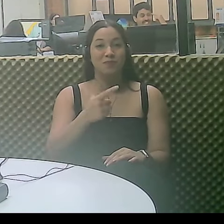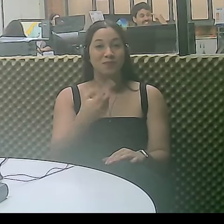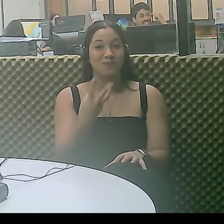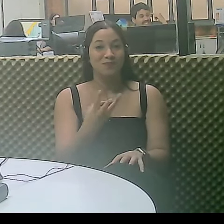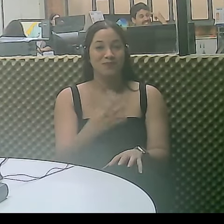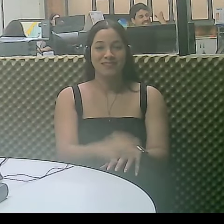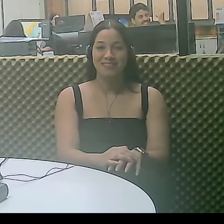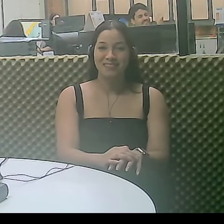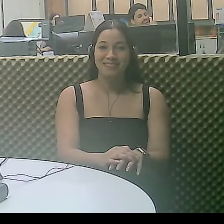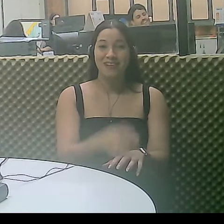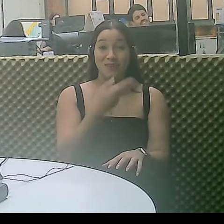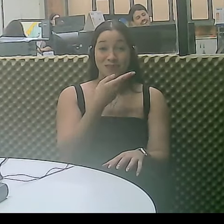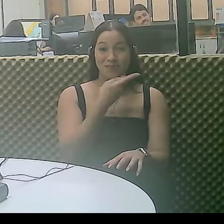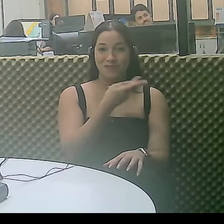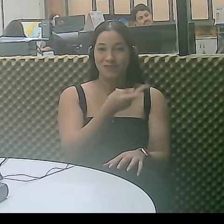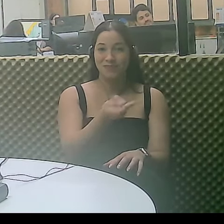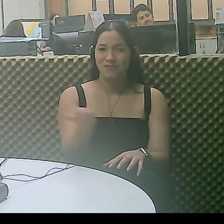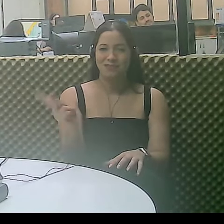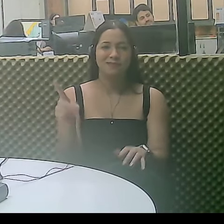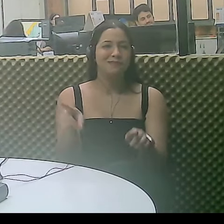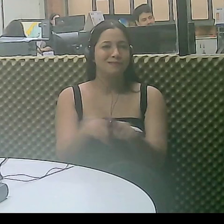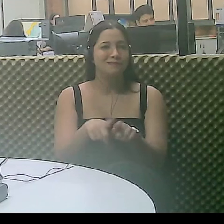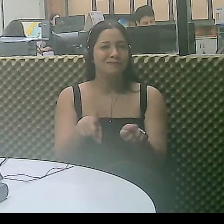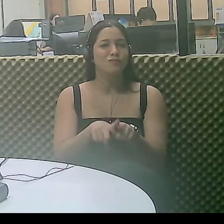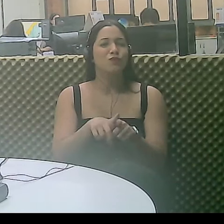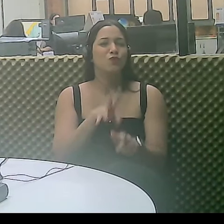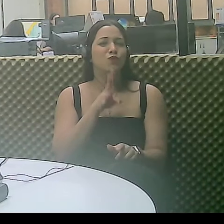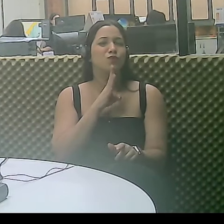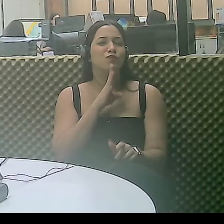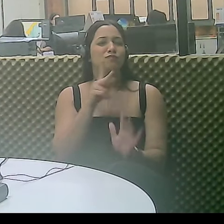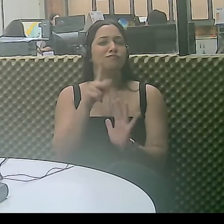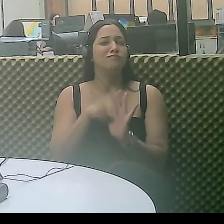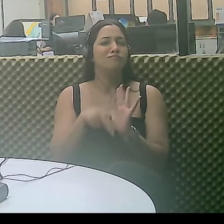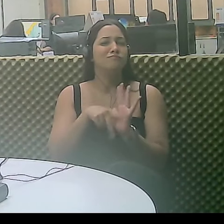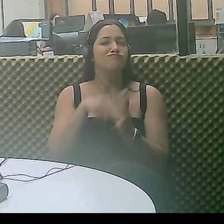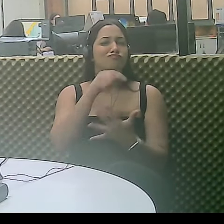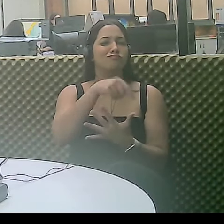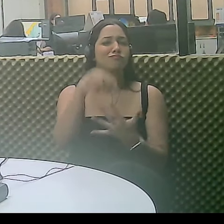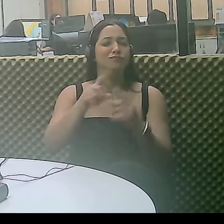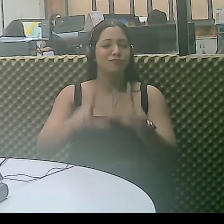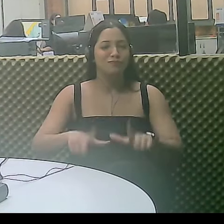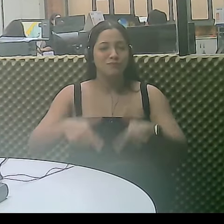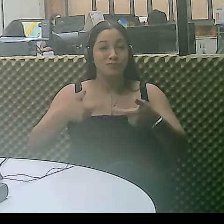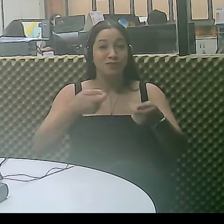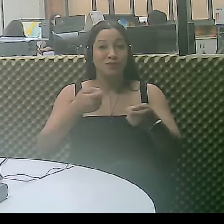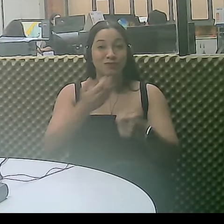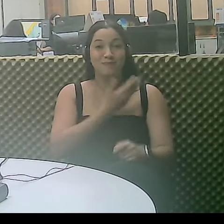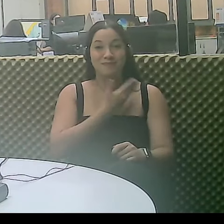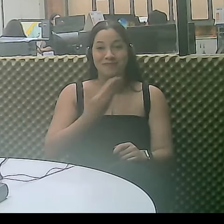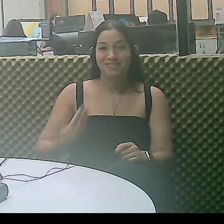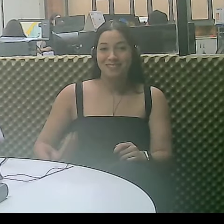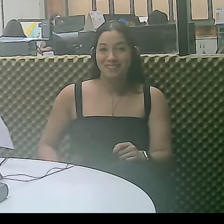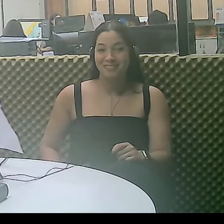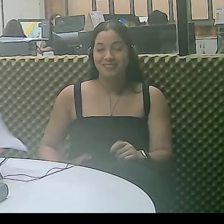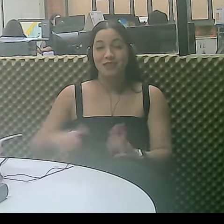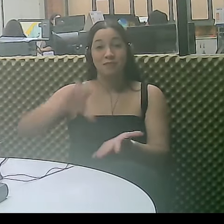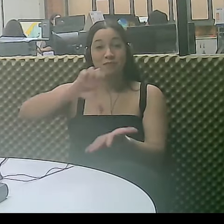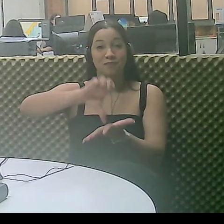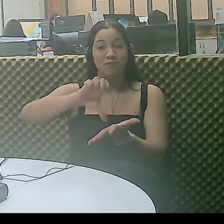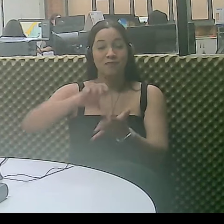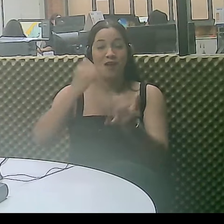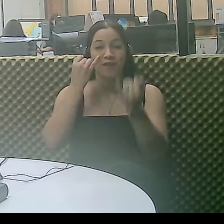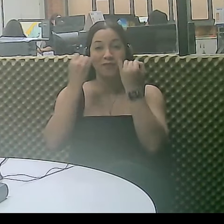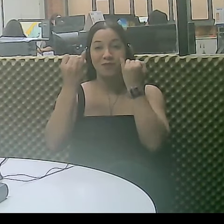2023. Os visitantes puderam ainda conhecer mais dos projetos e ações da administração pública por meio de um estande